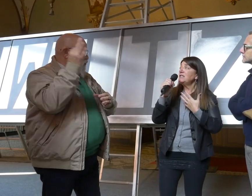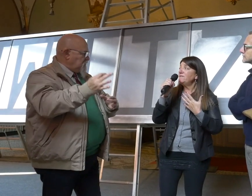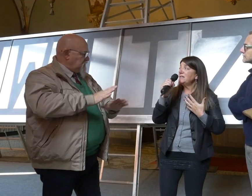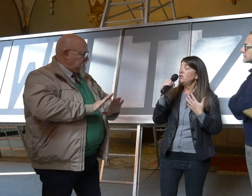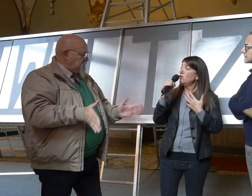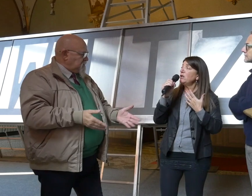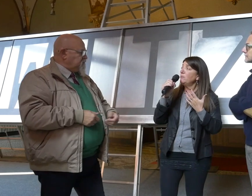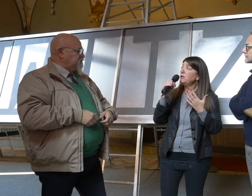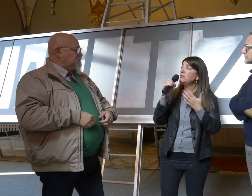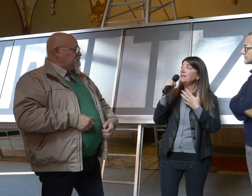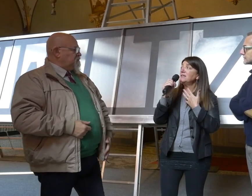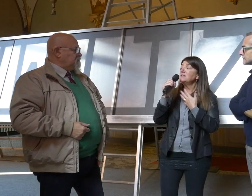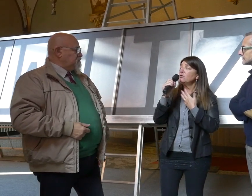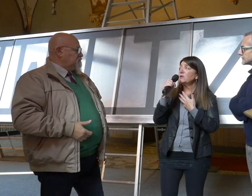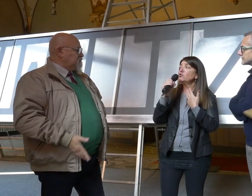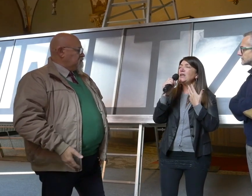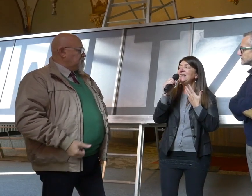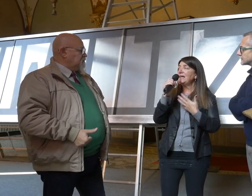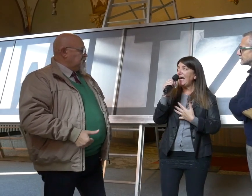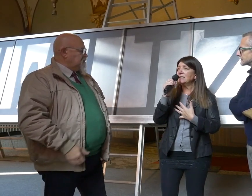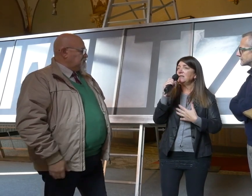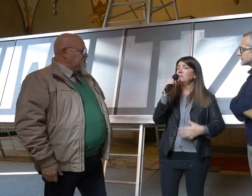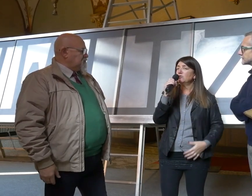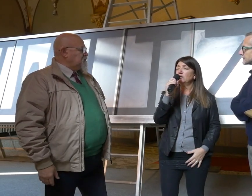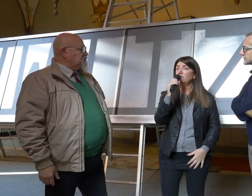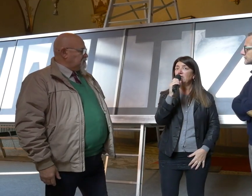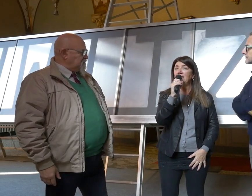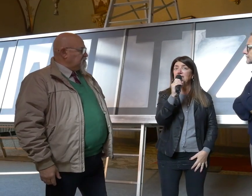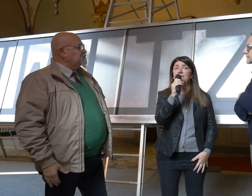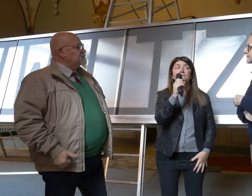soddisfazioni come gli udenti ed essere soprattutto integrati nel mondo degli udenti.